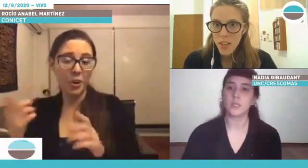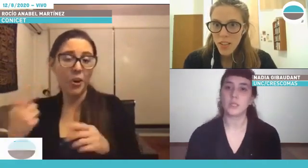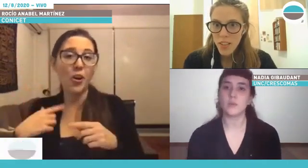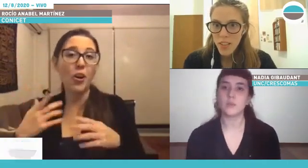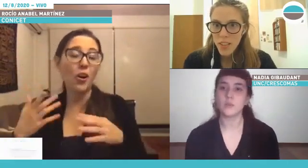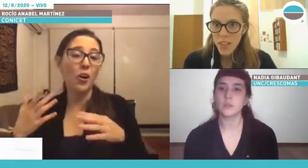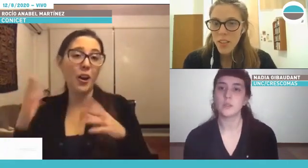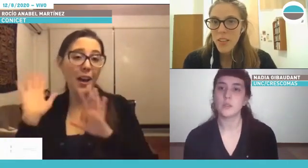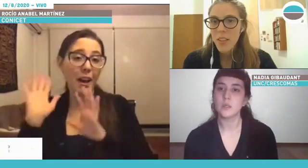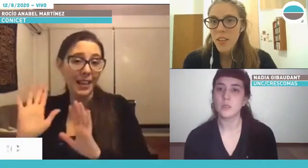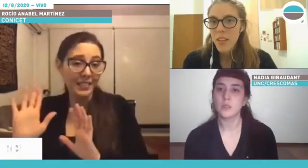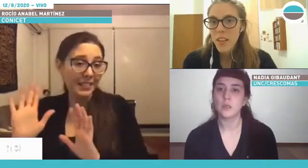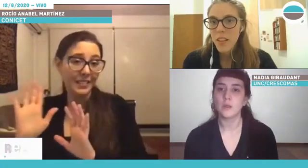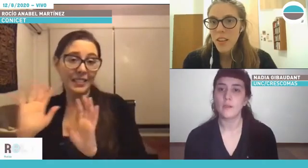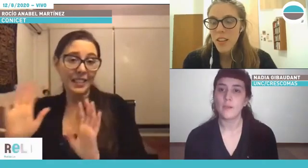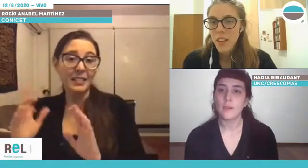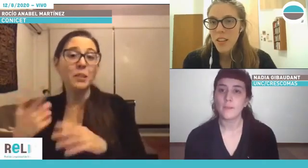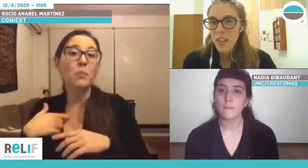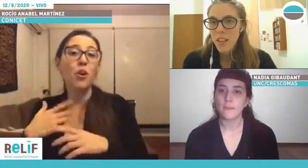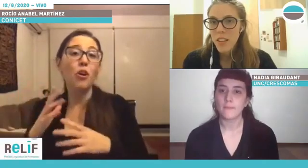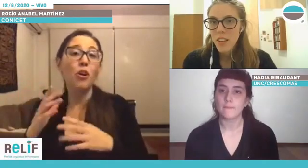Mecanismos cognitivos